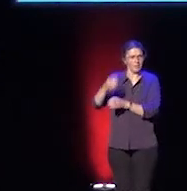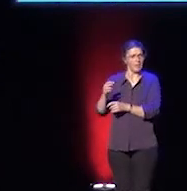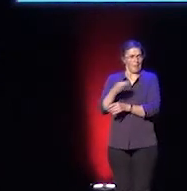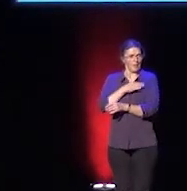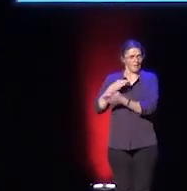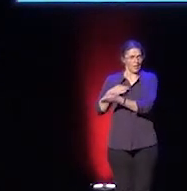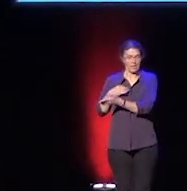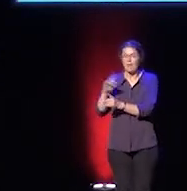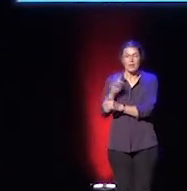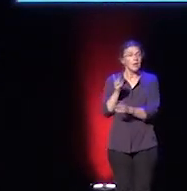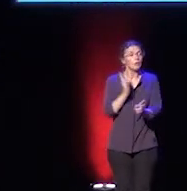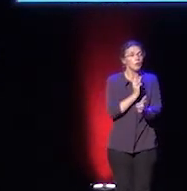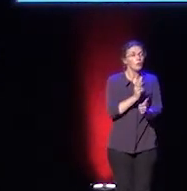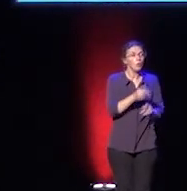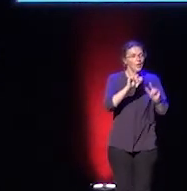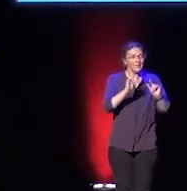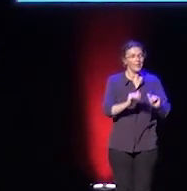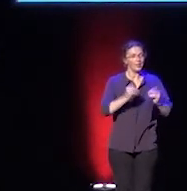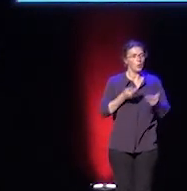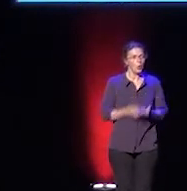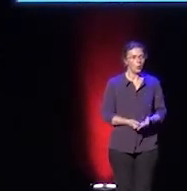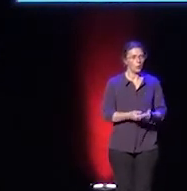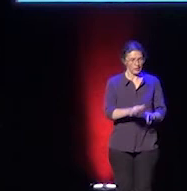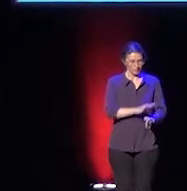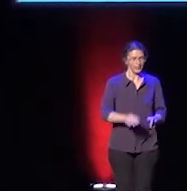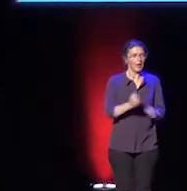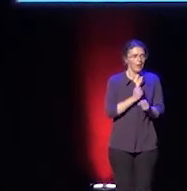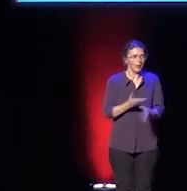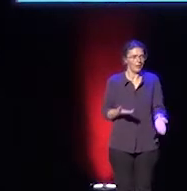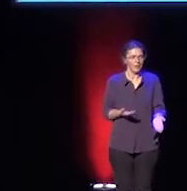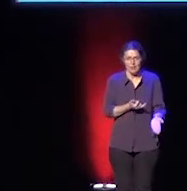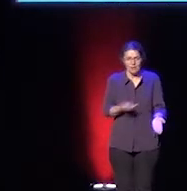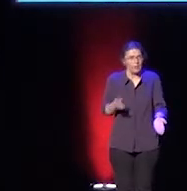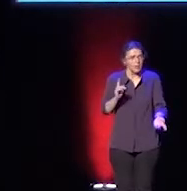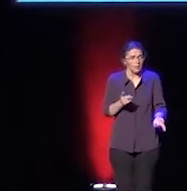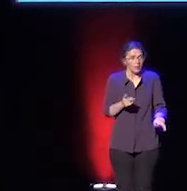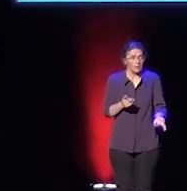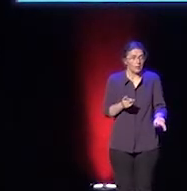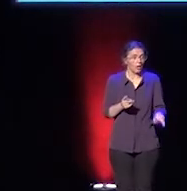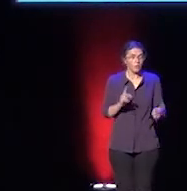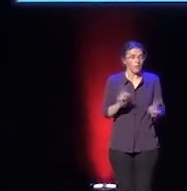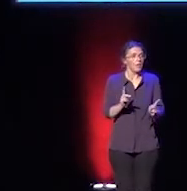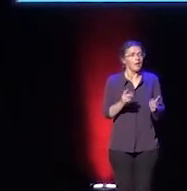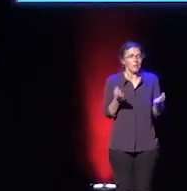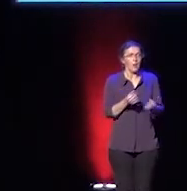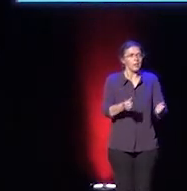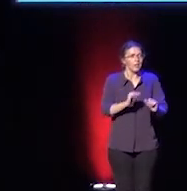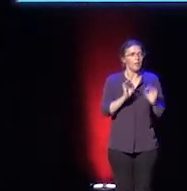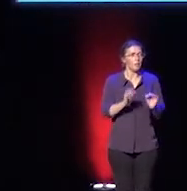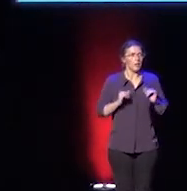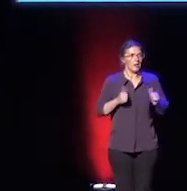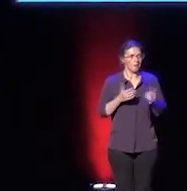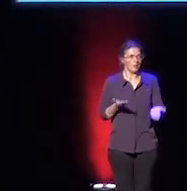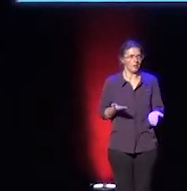jemand, der ohnehin im Niedriglohnsektor sich befindet, der aufstockende Hilfen zum Lebensunterhalt